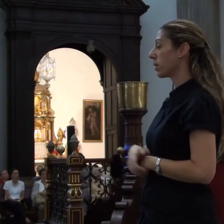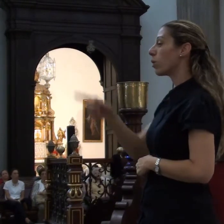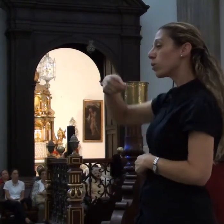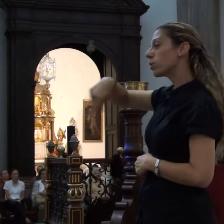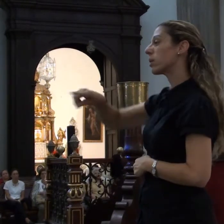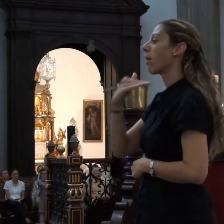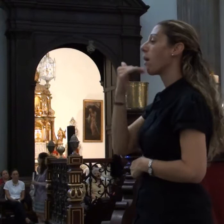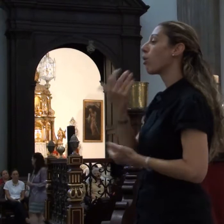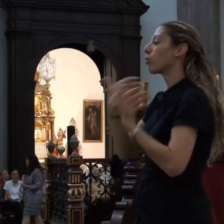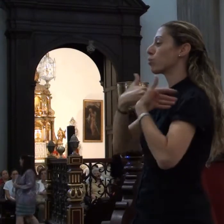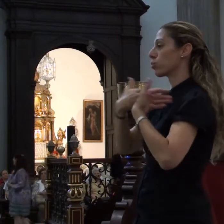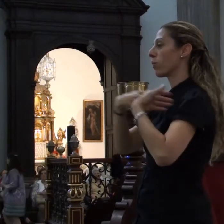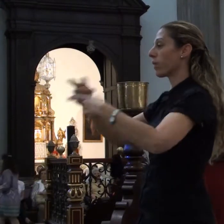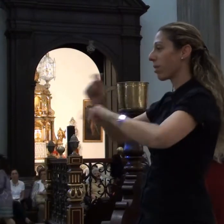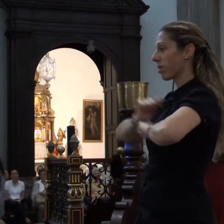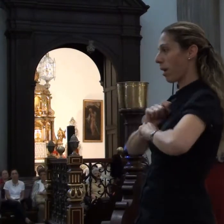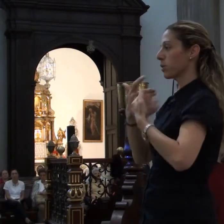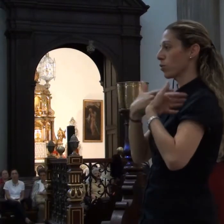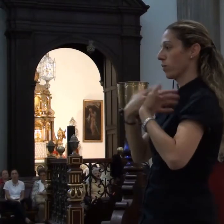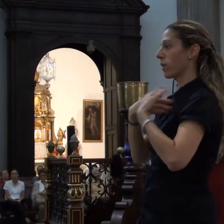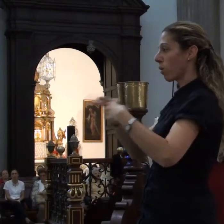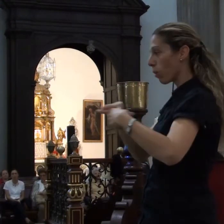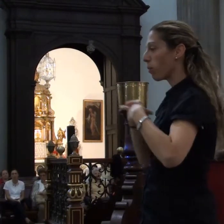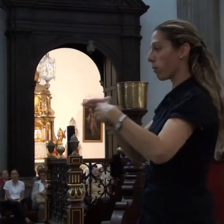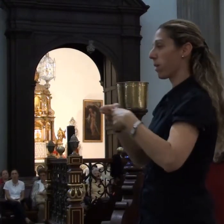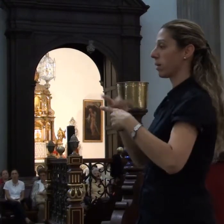espaldas y sentidos hermanos